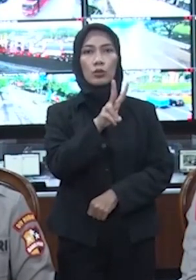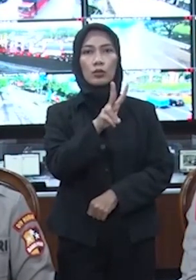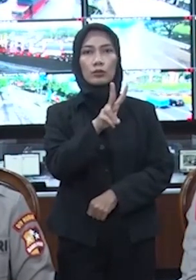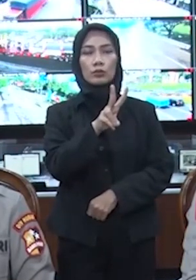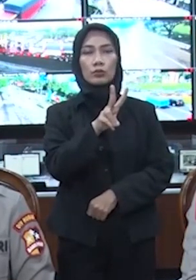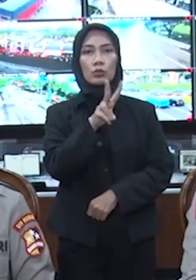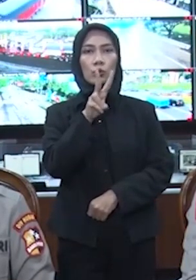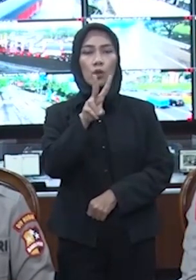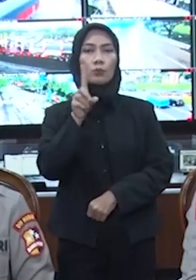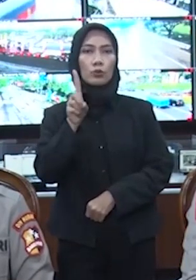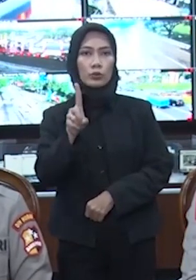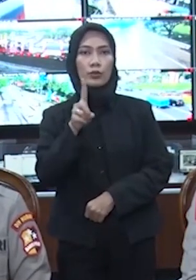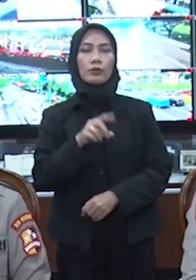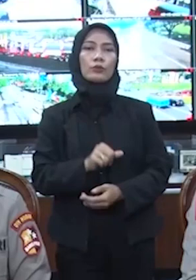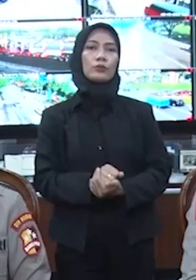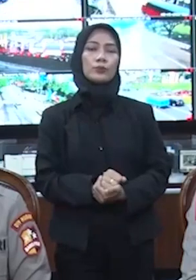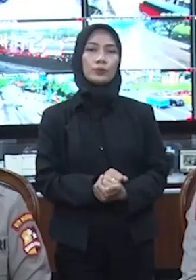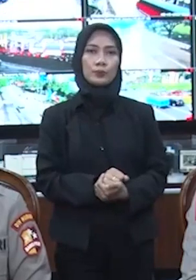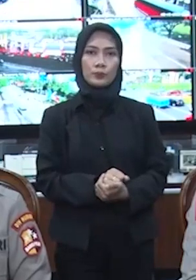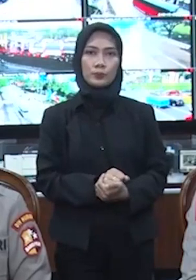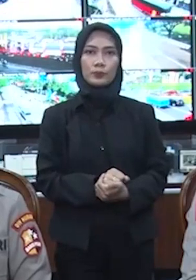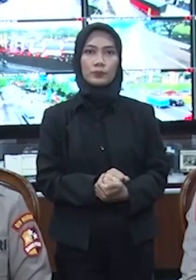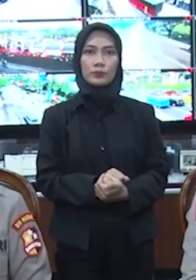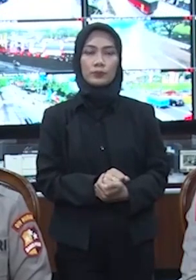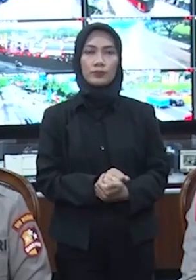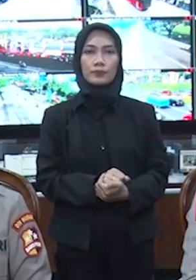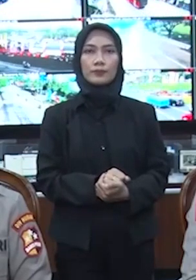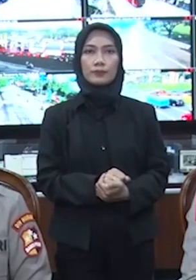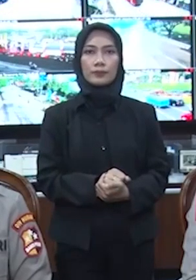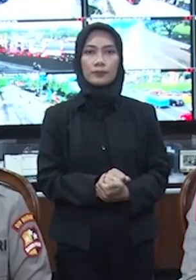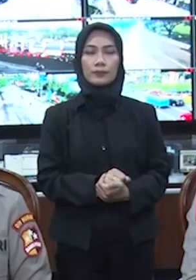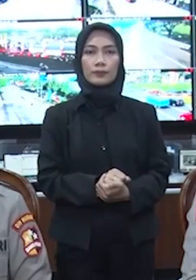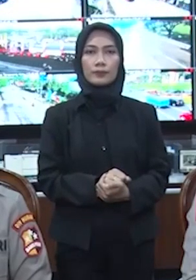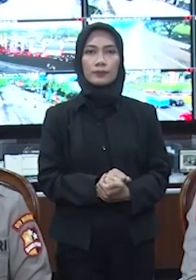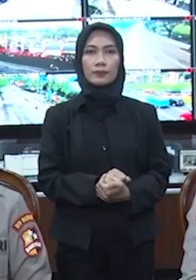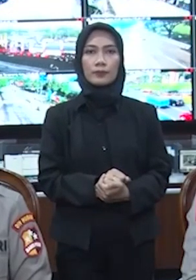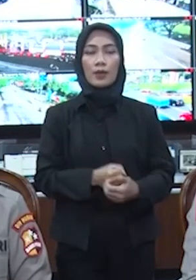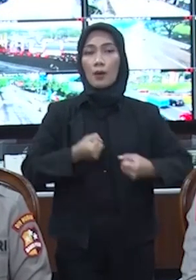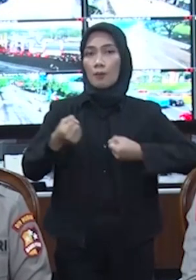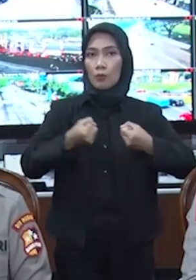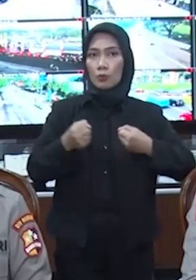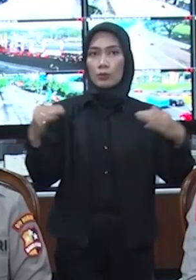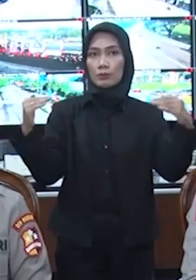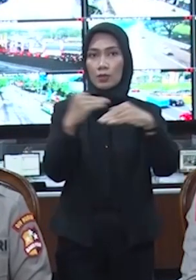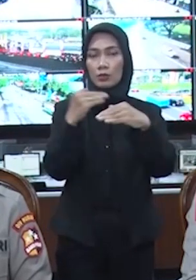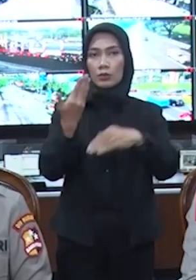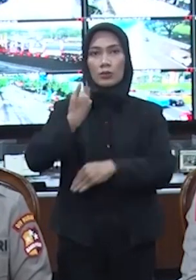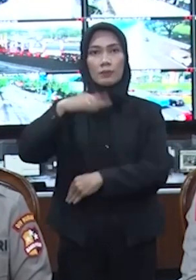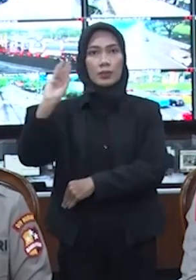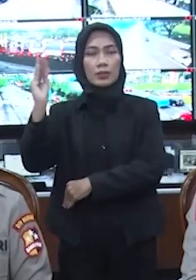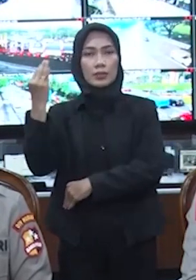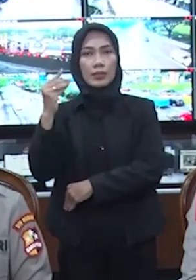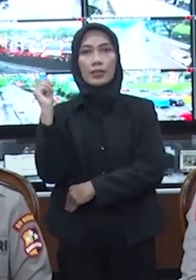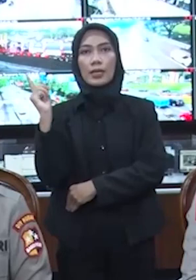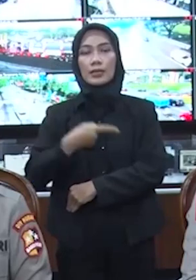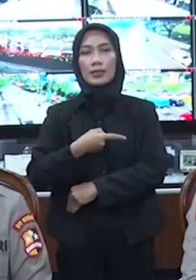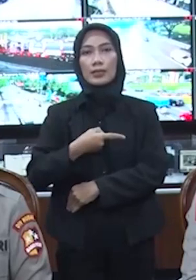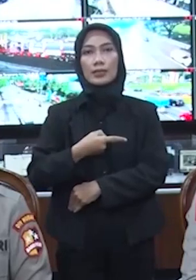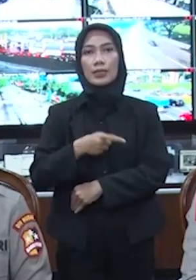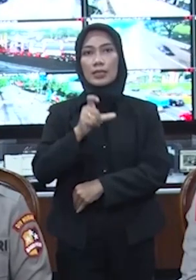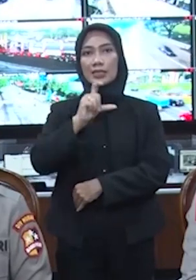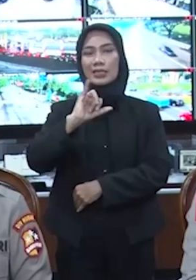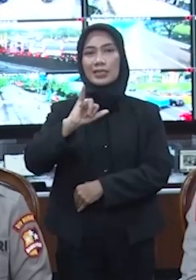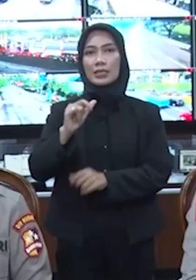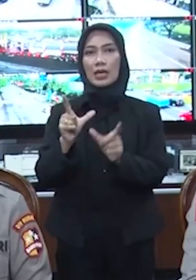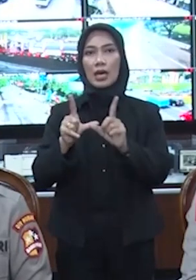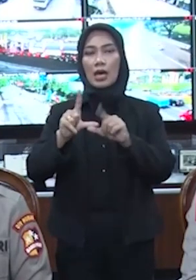44.221 kendaraan volume arus lalu lintas yang keluar Jakarta melalui GT Ciawi